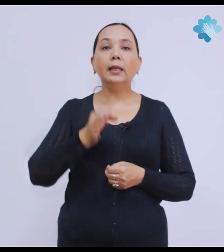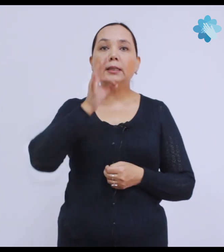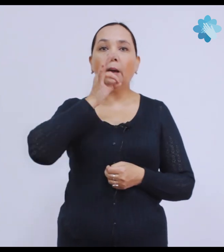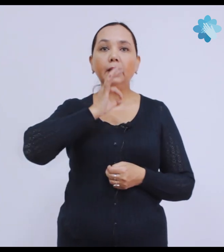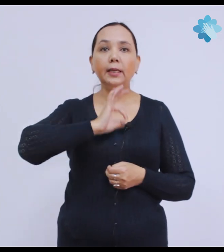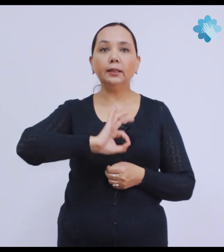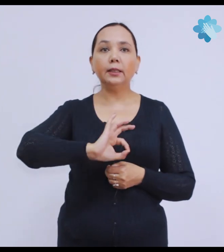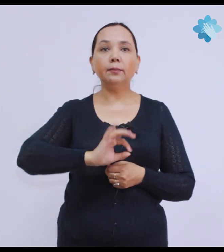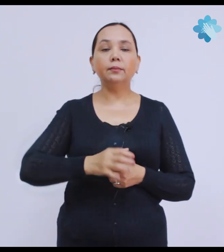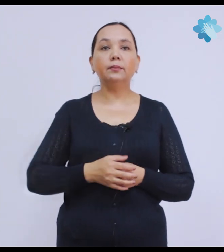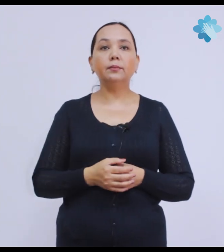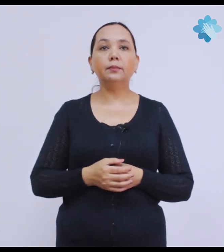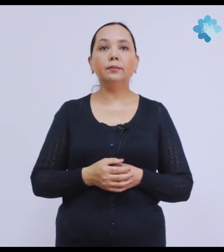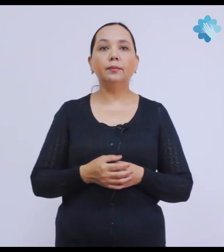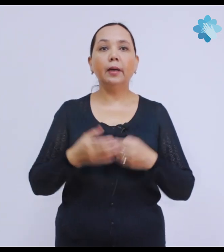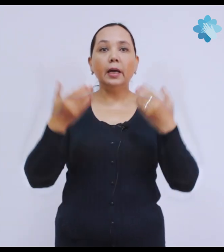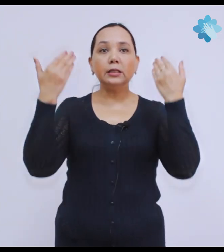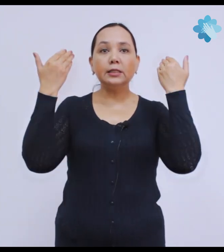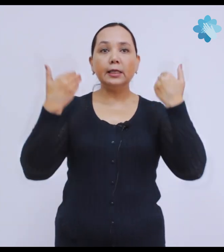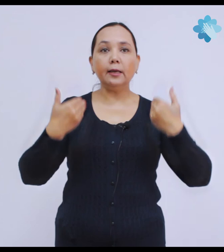таблетки тело